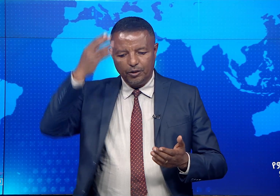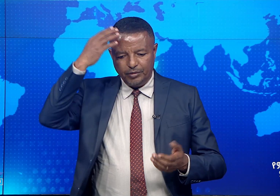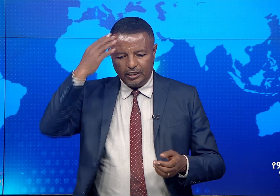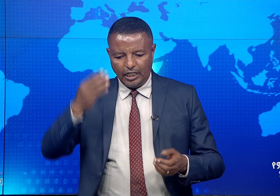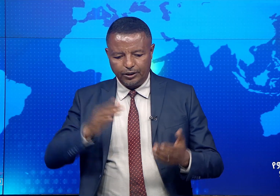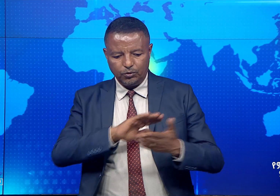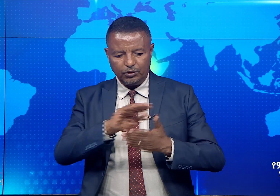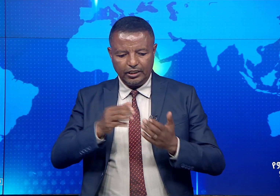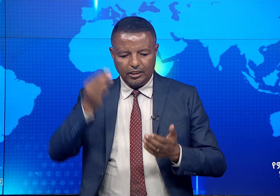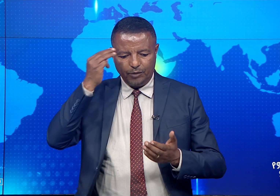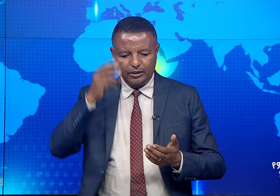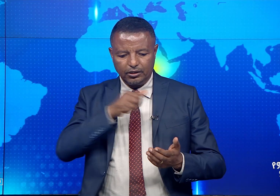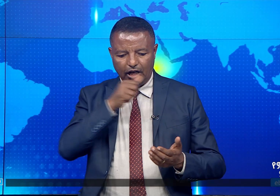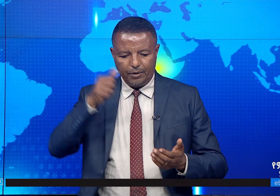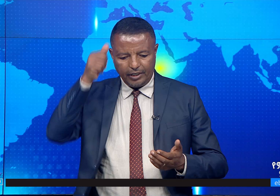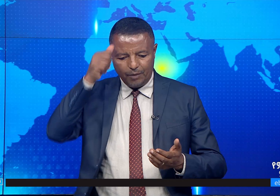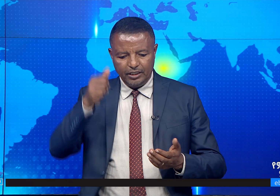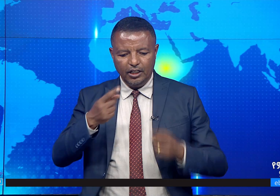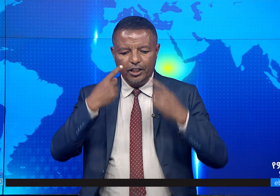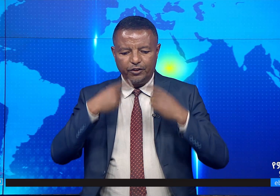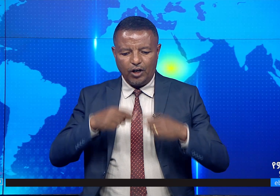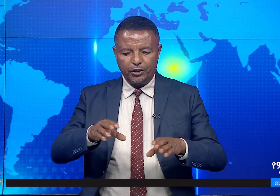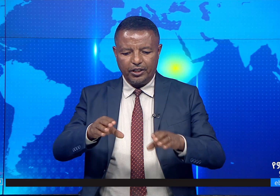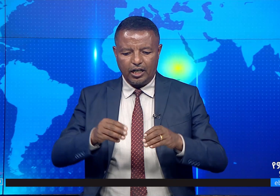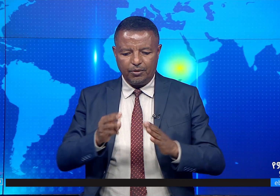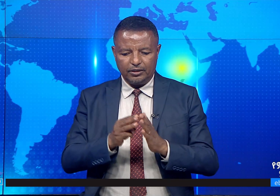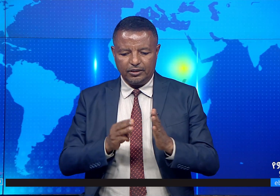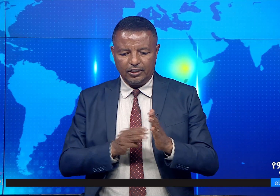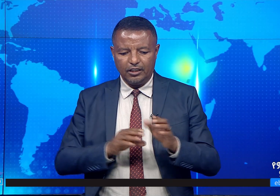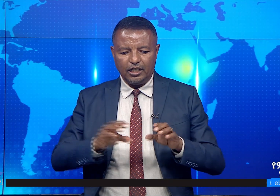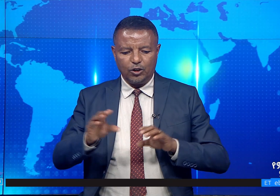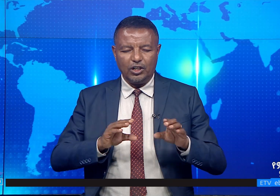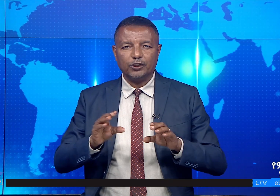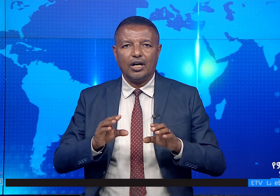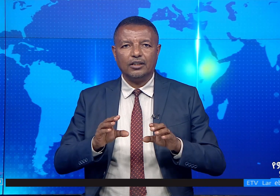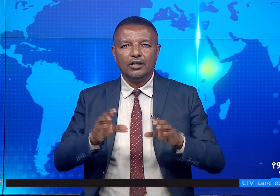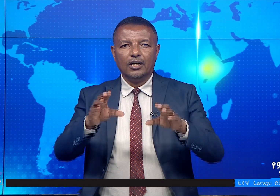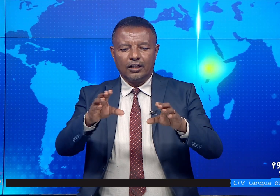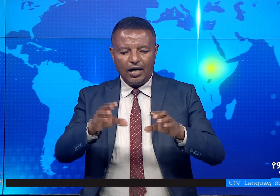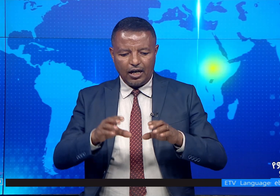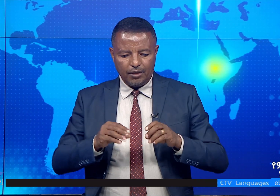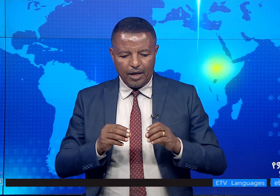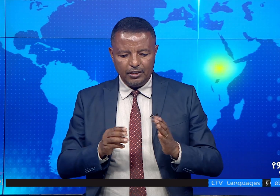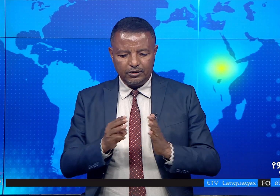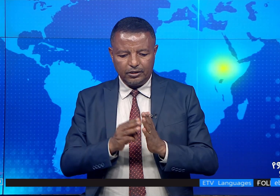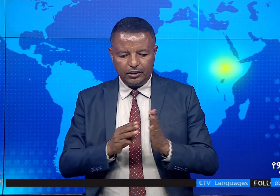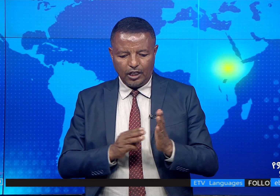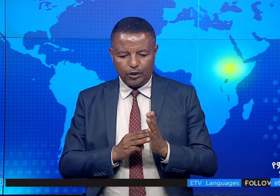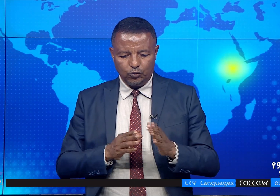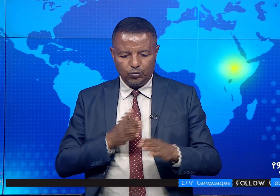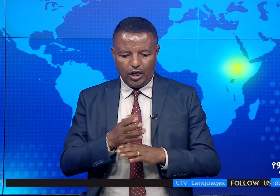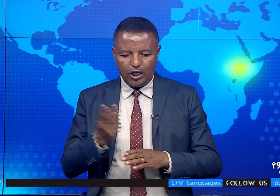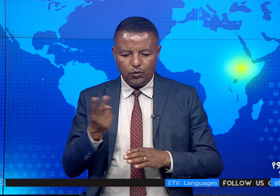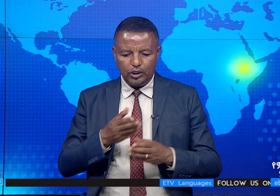በቤተ መንግስታቸው ለጠቅላይ ሚኒስትር አብይ አህመድ ይፋዊ የአቀባበል ስነስርዓት አድርገውላቸዋል። ከአቀባበል